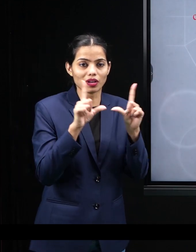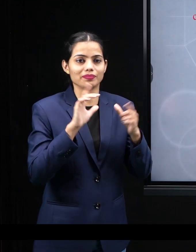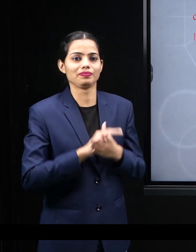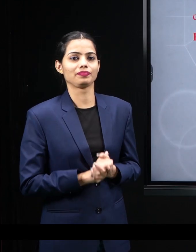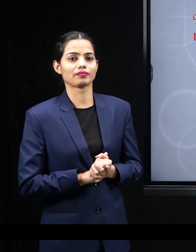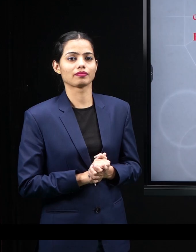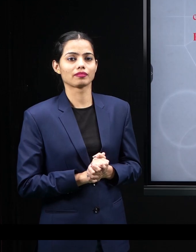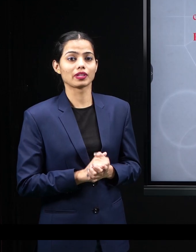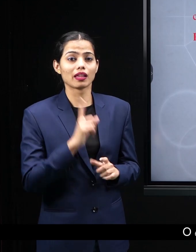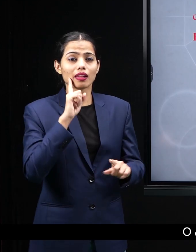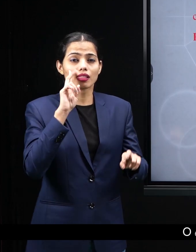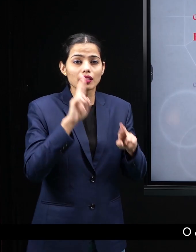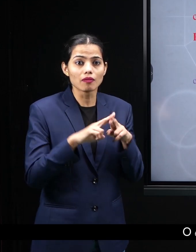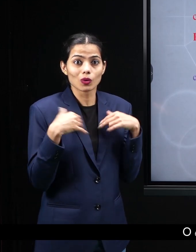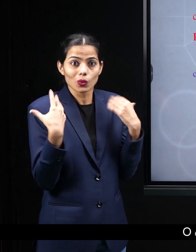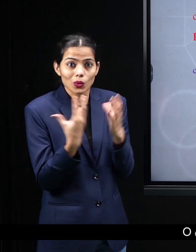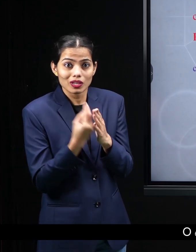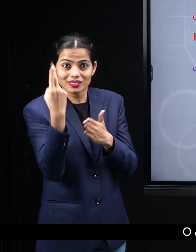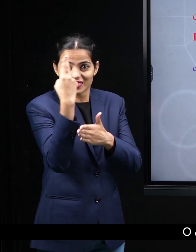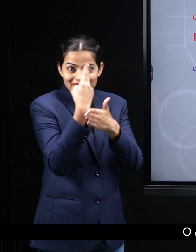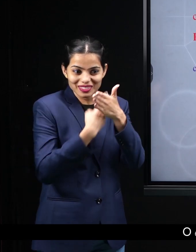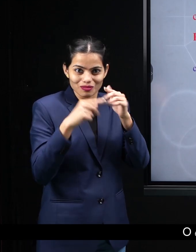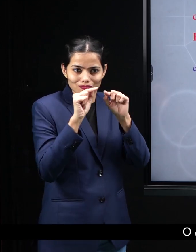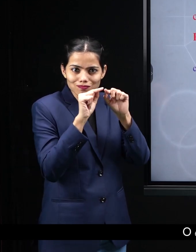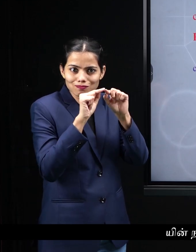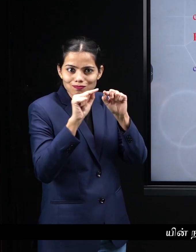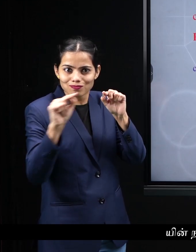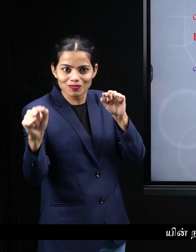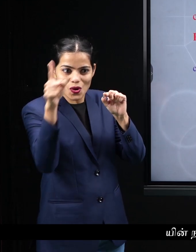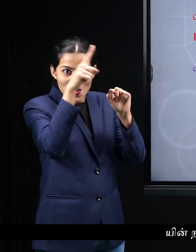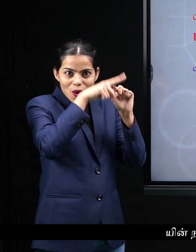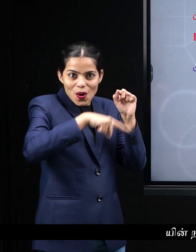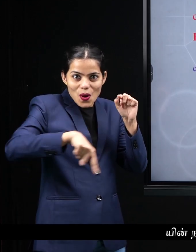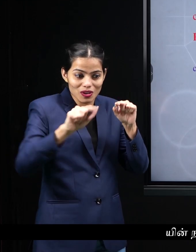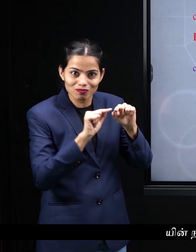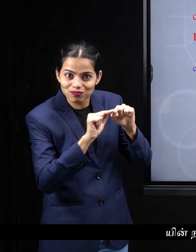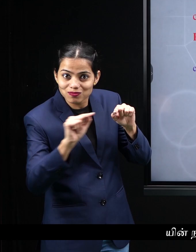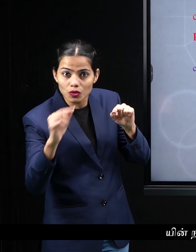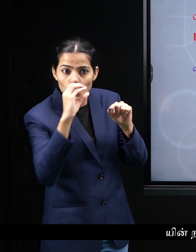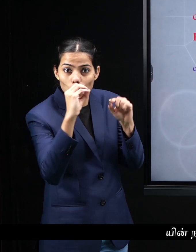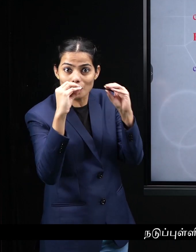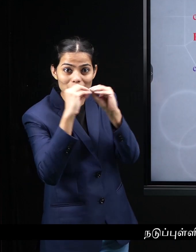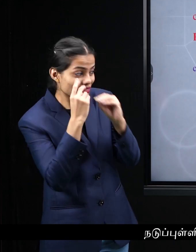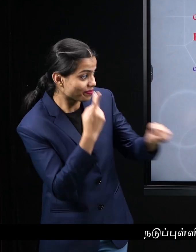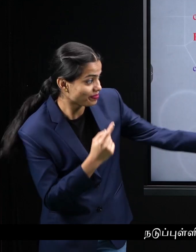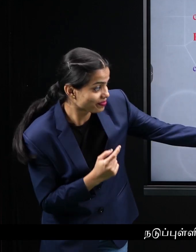ஆதாரம் O வட்டத்தின் மையத்தில் இருந்து AC-யின் நடுப்புள்ளிக்கு, அதாவது B என்ற நாண் நடுப்புள்ளி